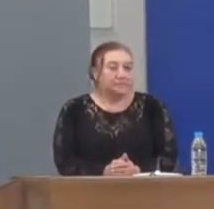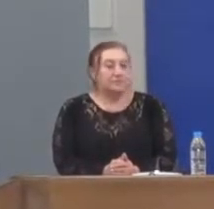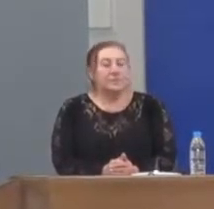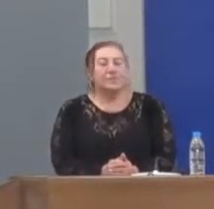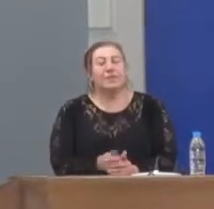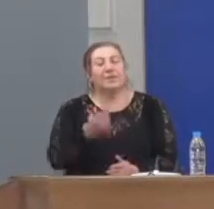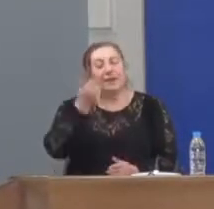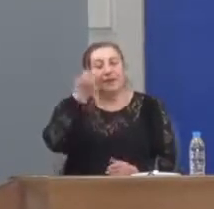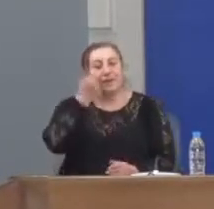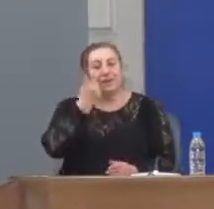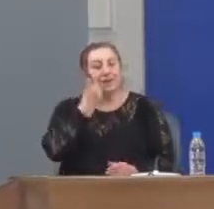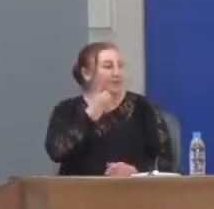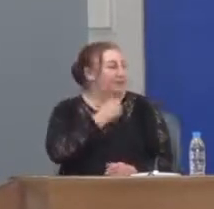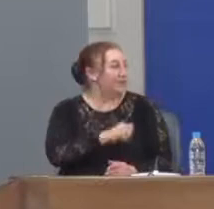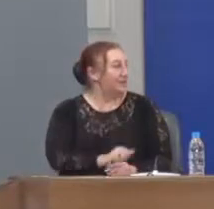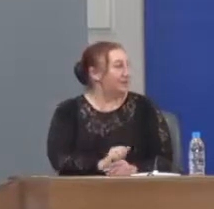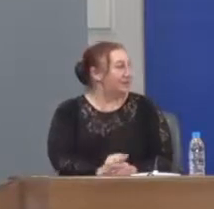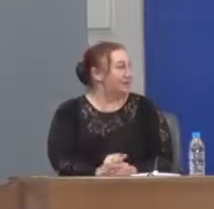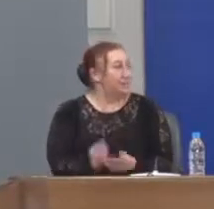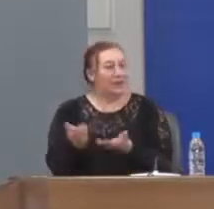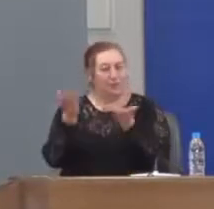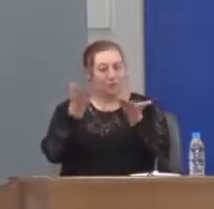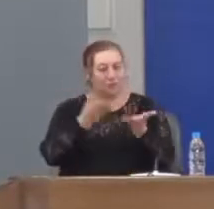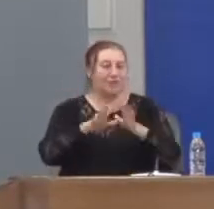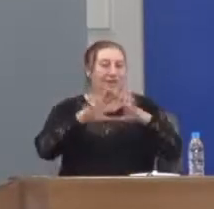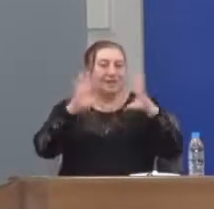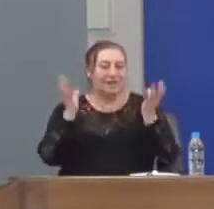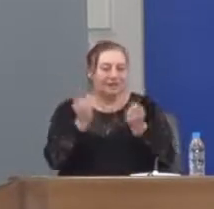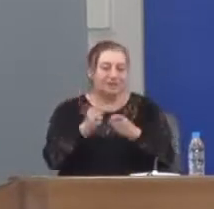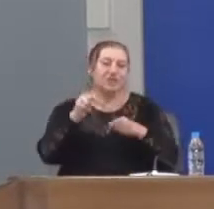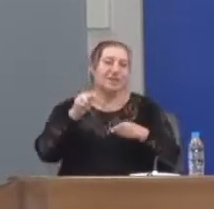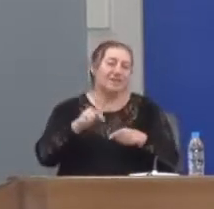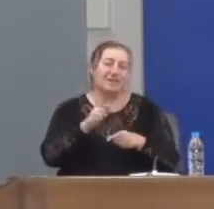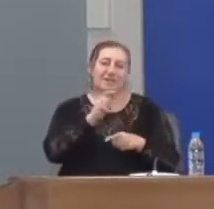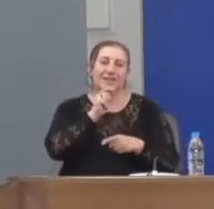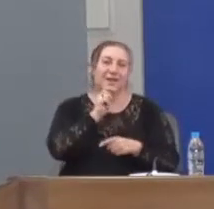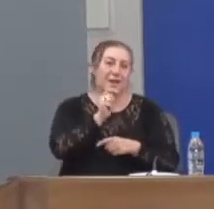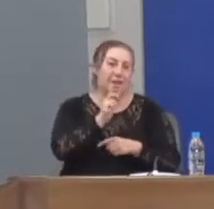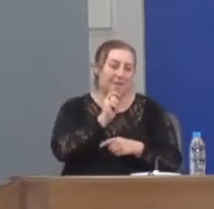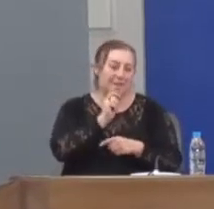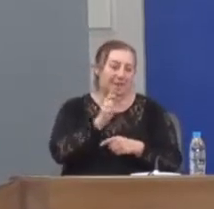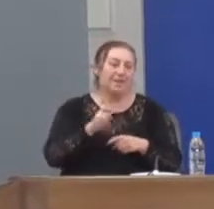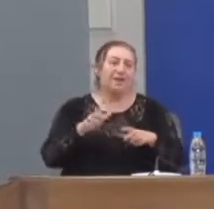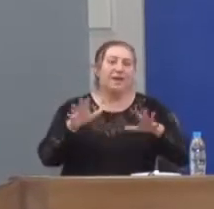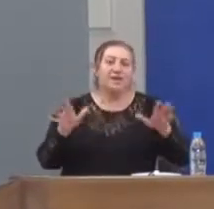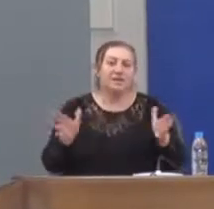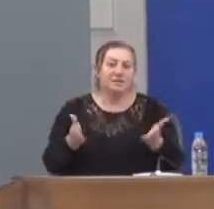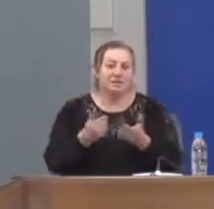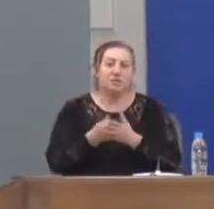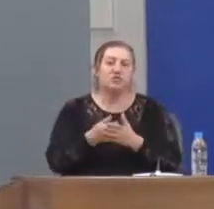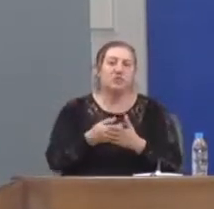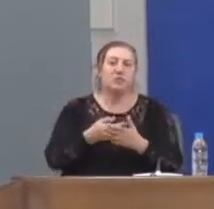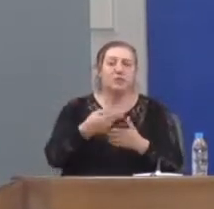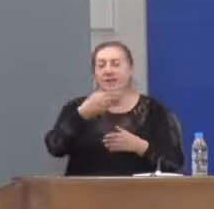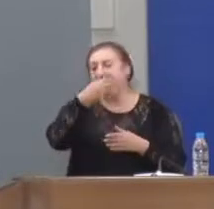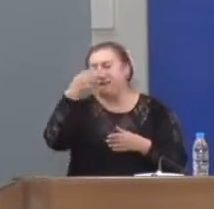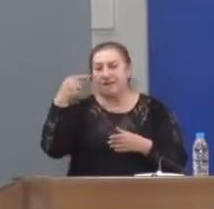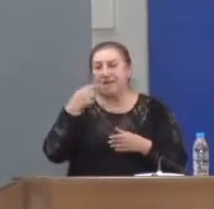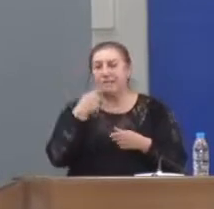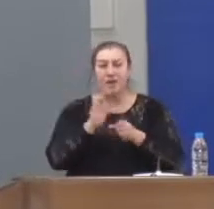Добре дошли на всички на поредния брифинг, свързан с темата коронавирус